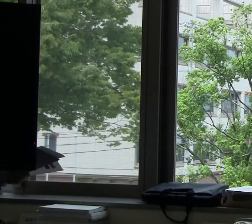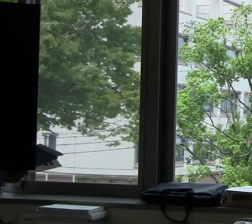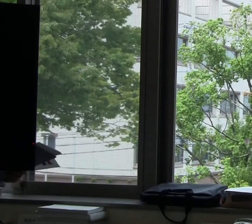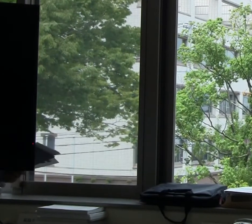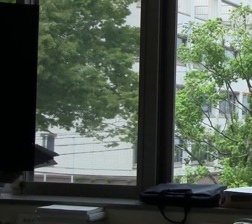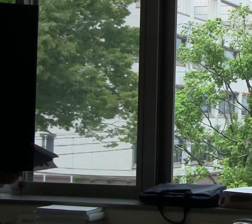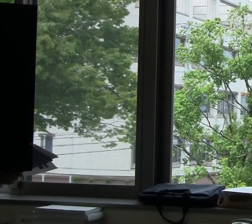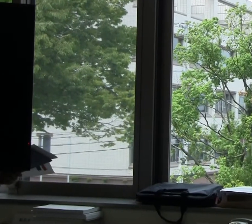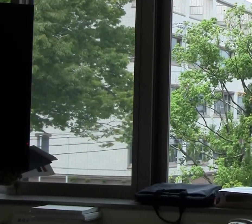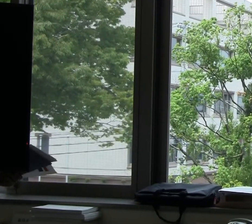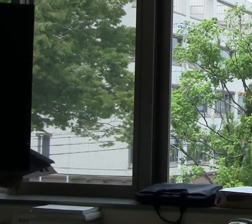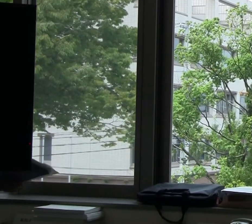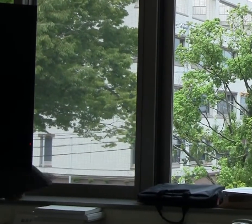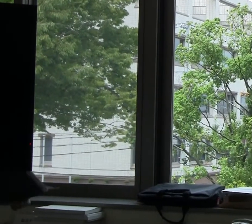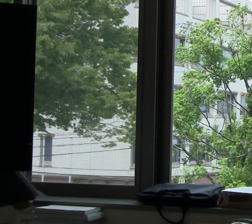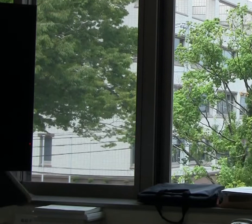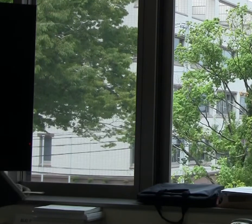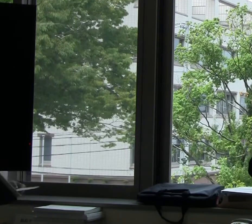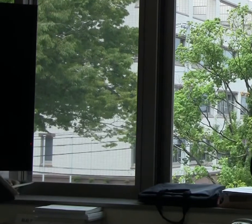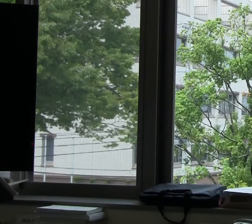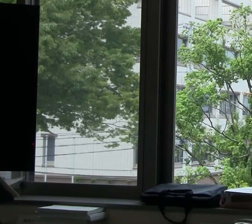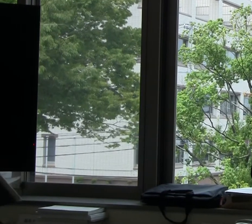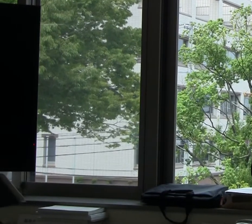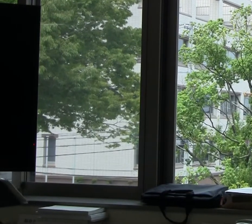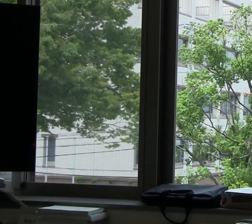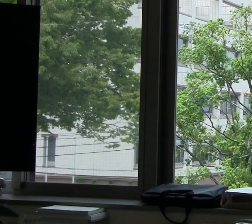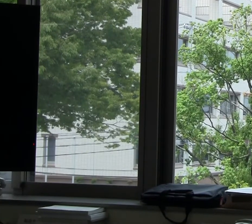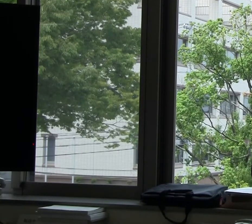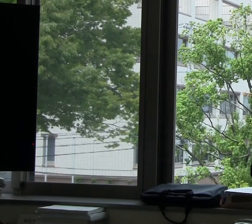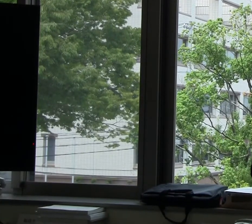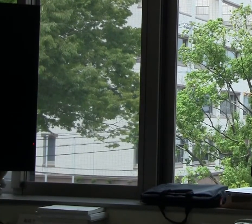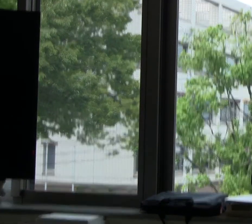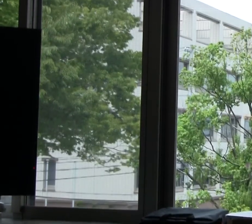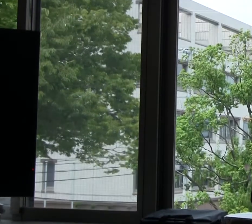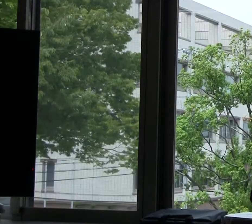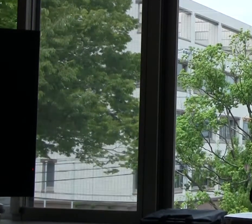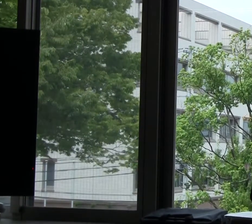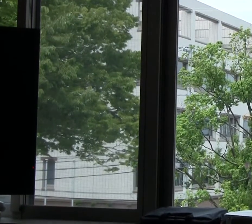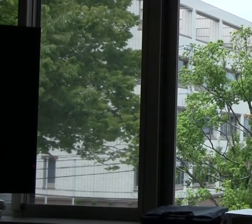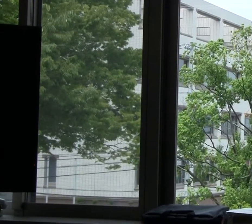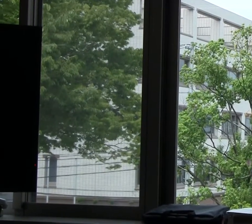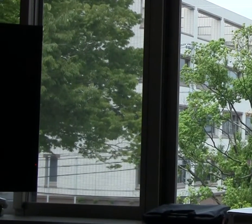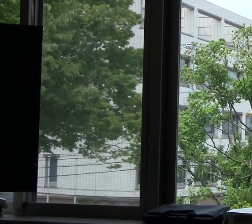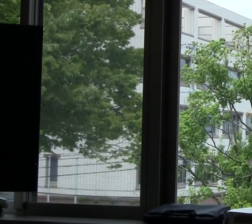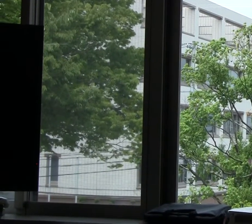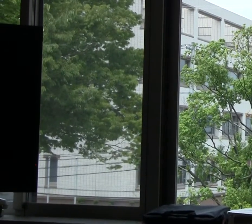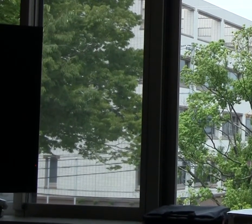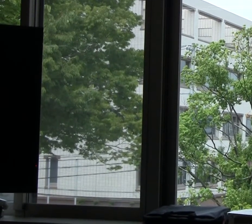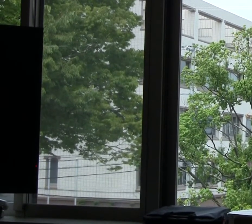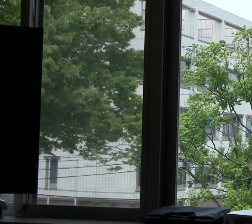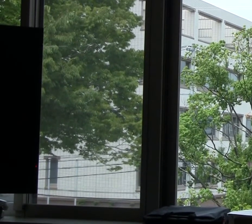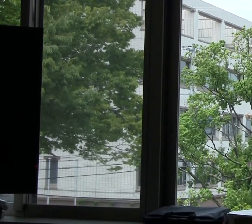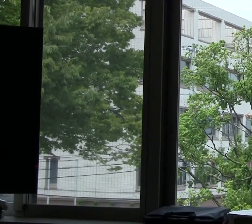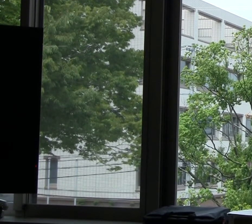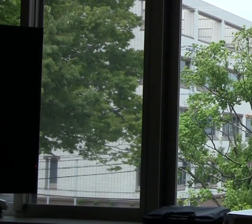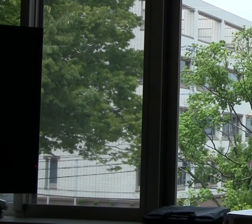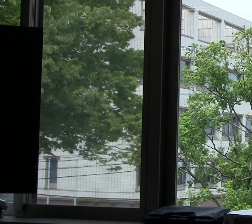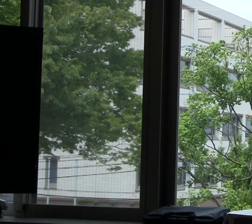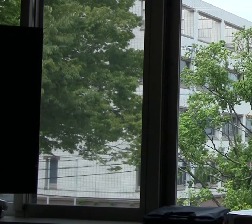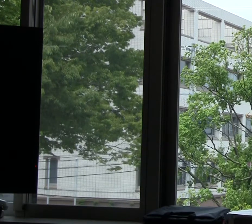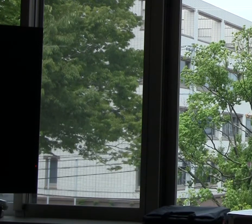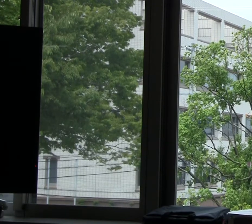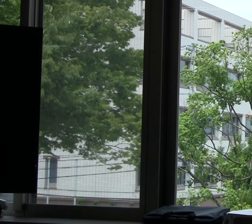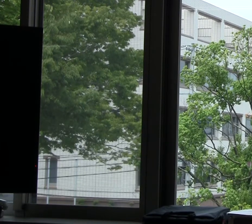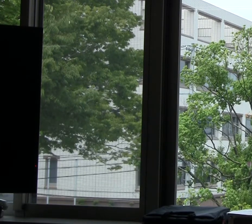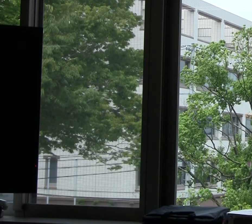の、上限ということだったんですが、基本的には全額という形になるんですが上限を設けておりまして50万円をあの